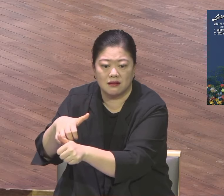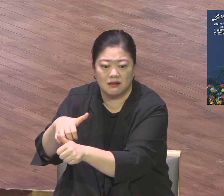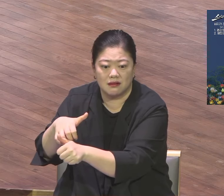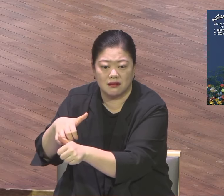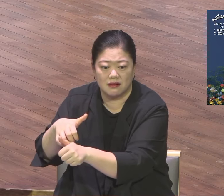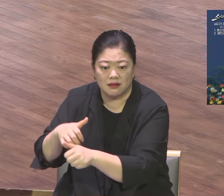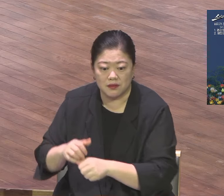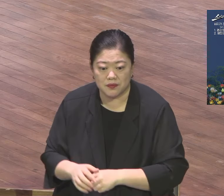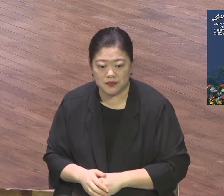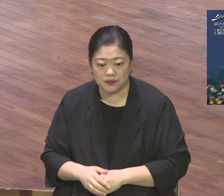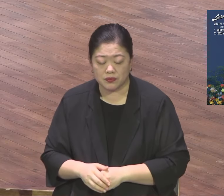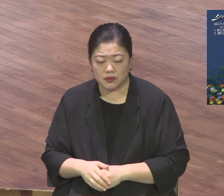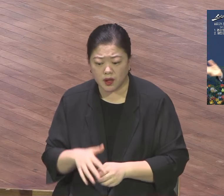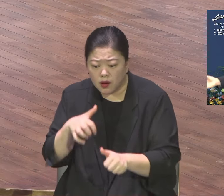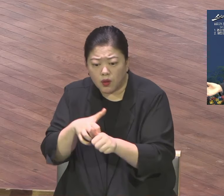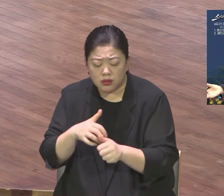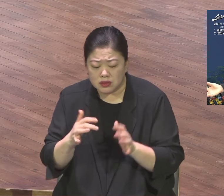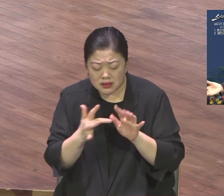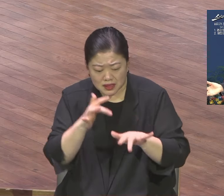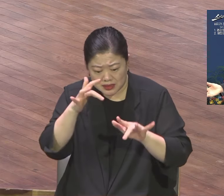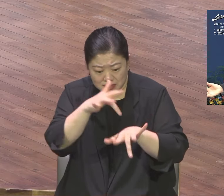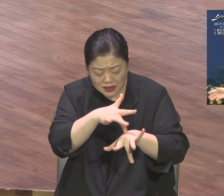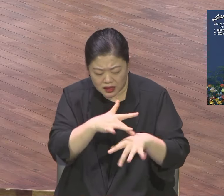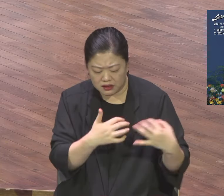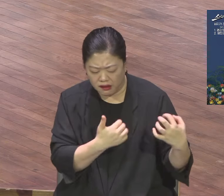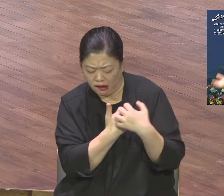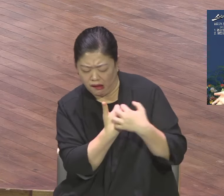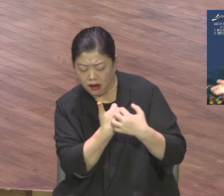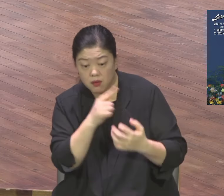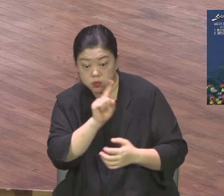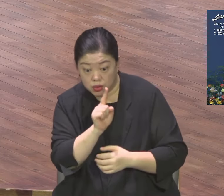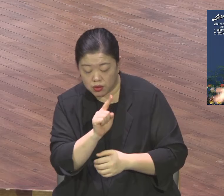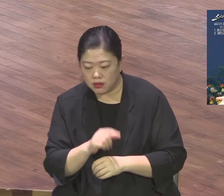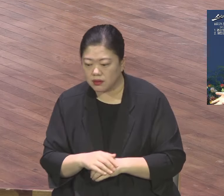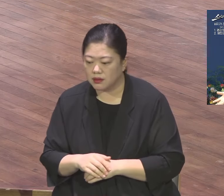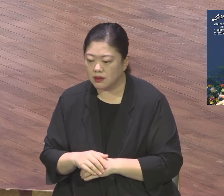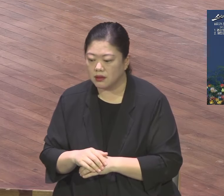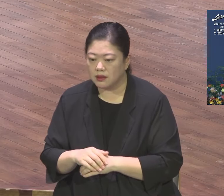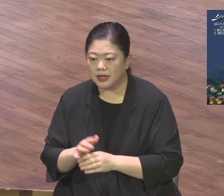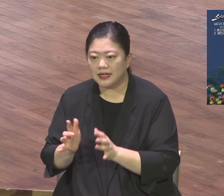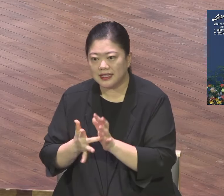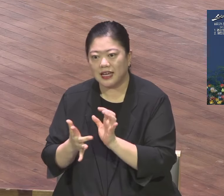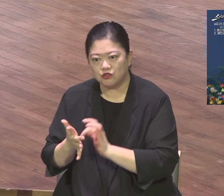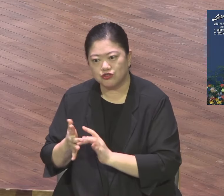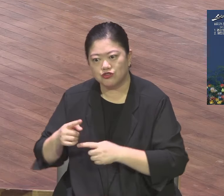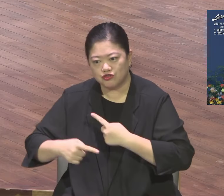권세가 뭔지도 몰라. 다 잊어버려. 사건 하나에, 문제 하나에, 말 한마디에.